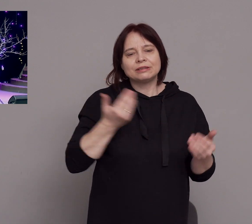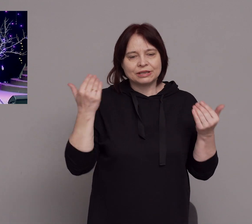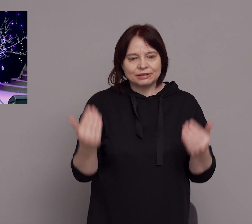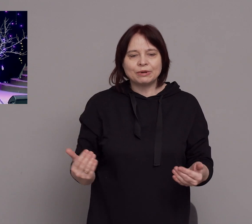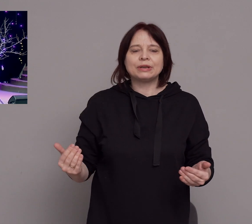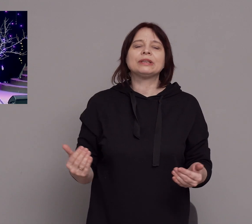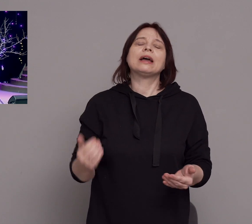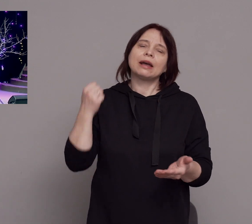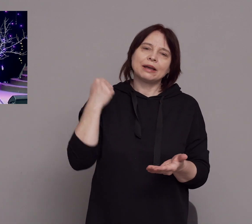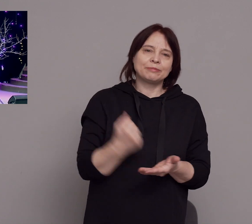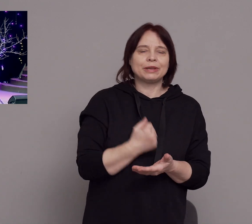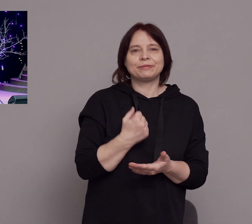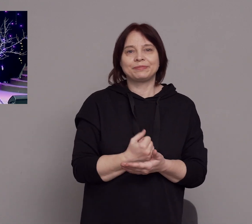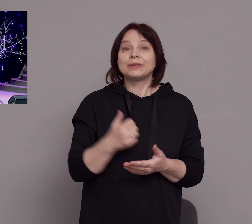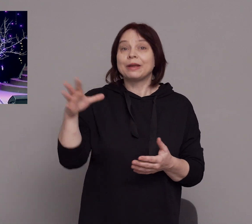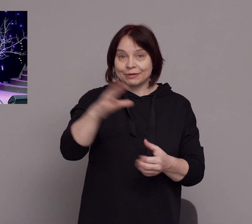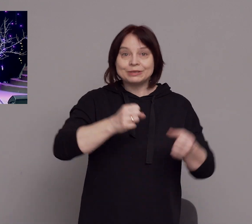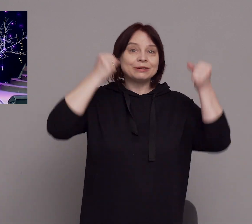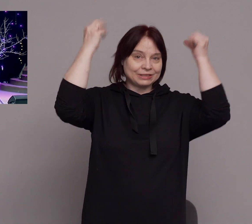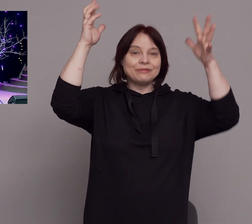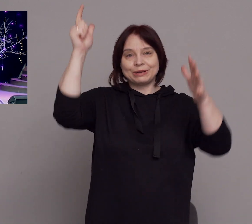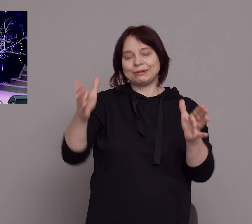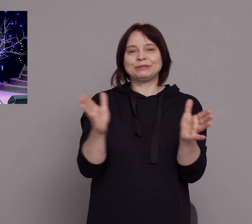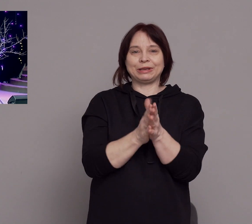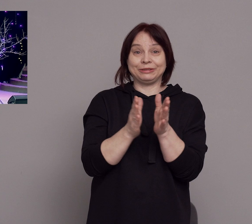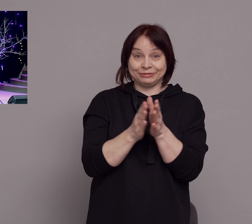присаживаться, и давайте воздадим всю славу Господу.